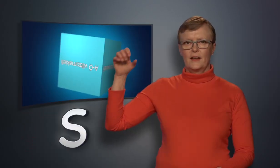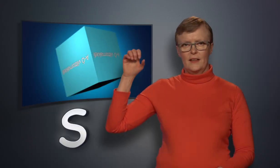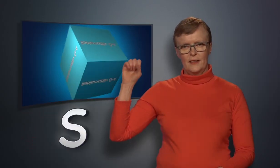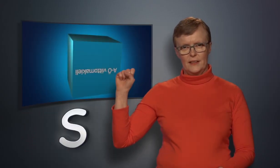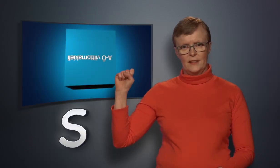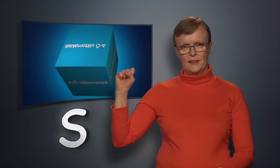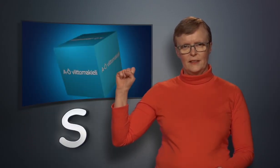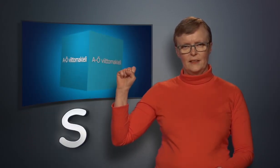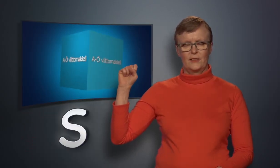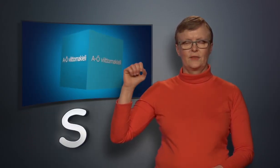S.